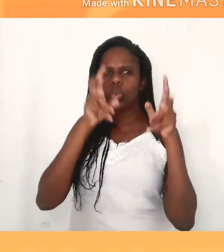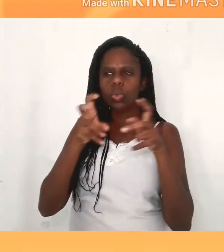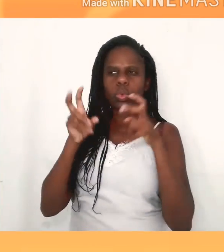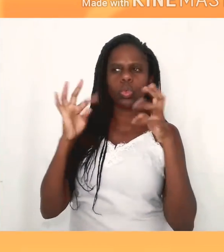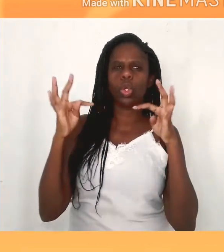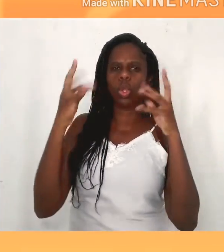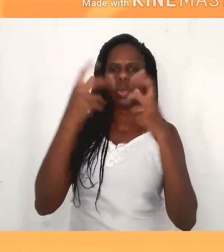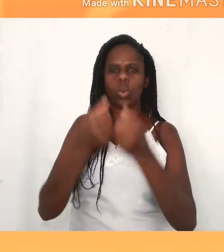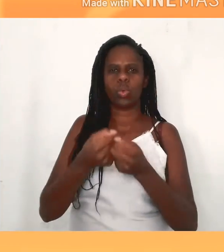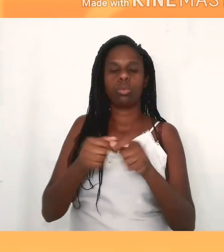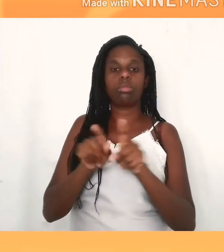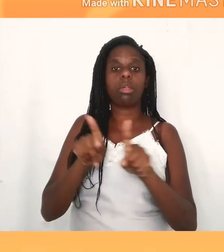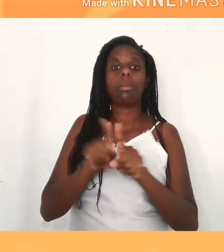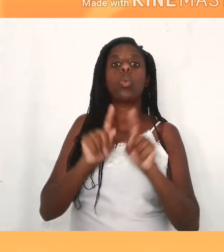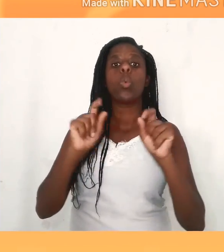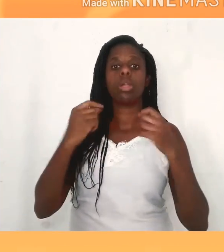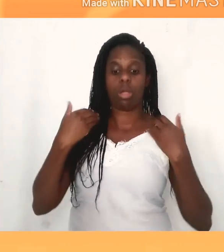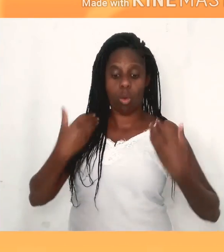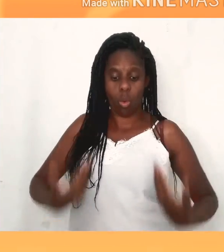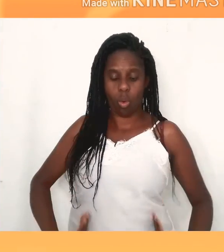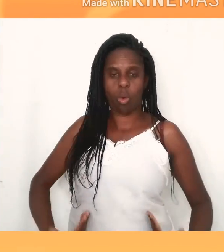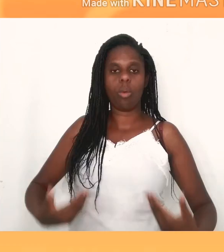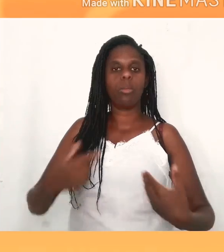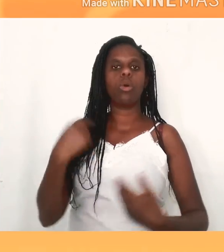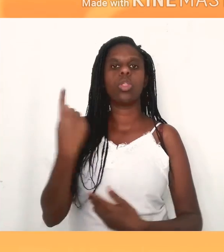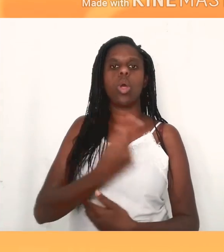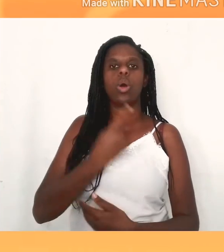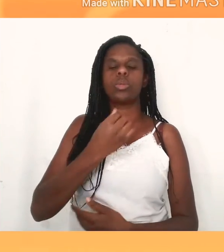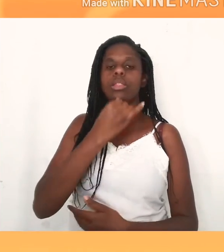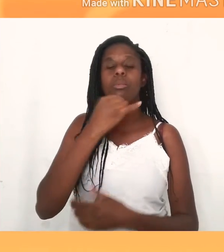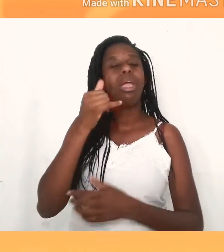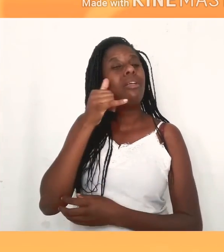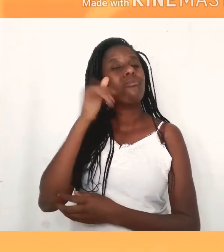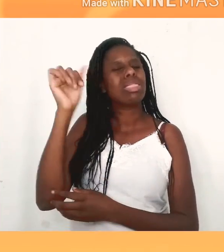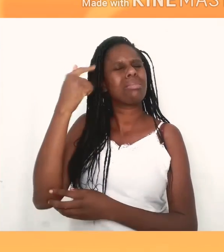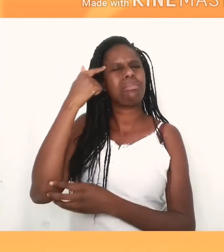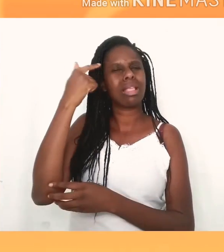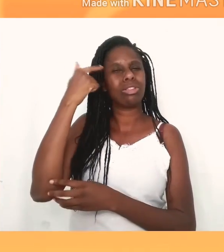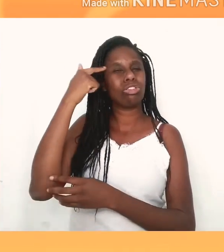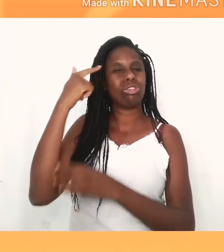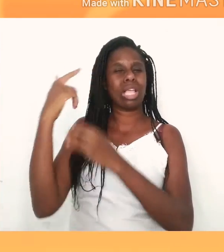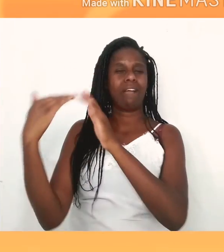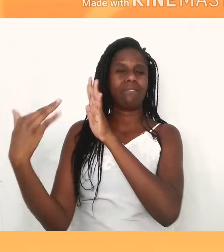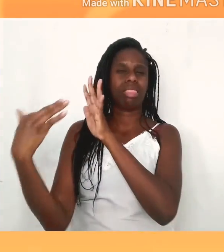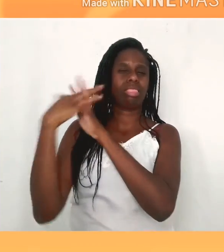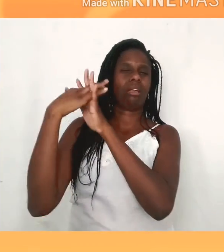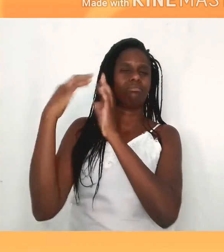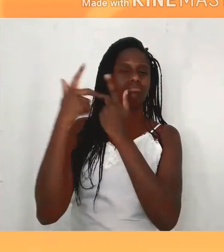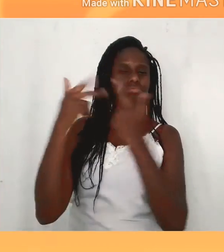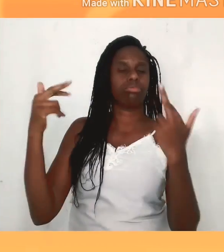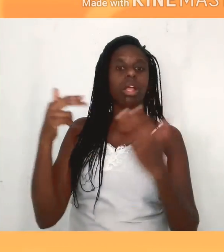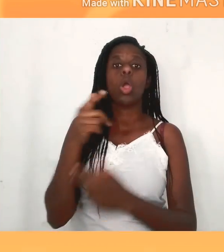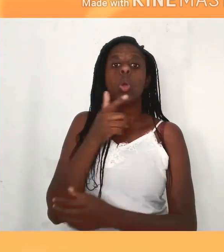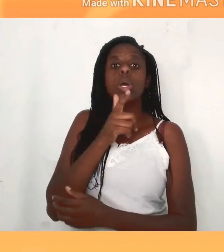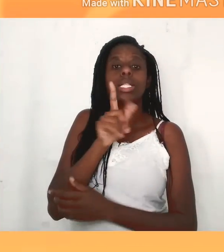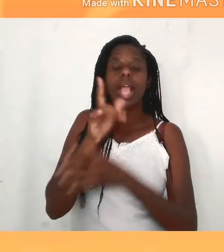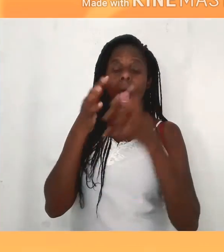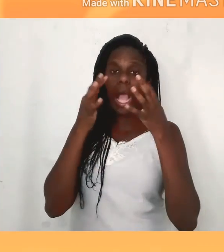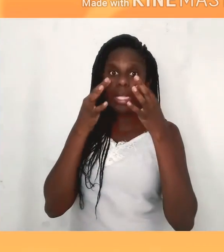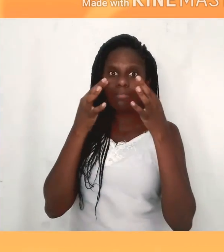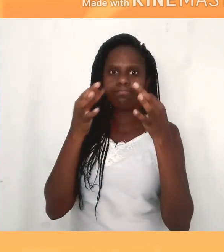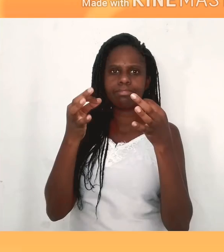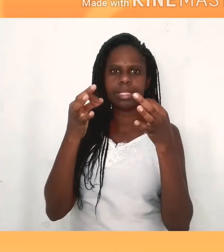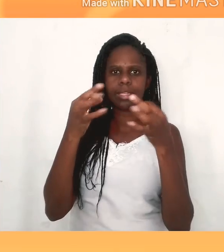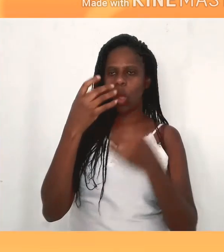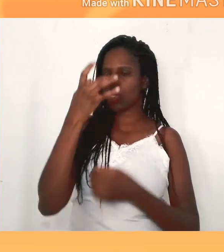essas flutuações, né, esses condicionamentos do nosso corpo não nos perturbem a mente, né, que você possa concentrar